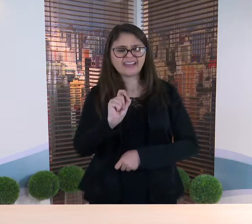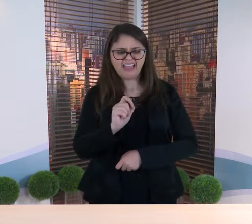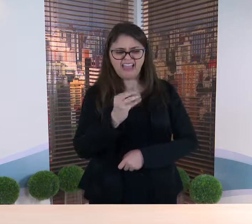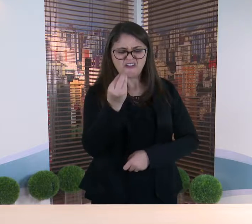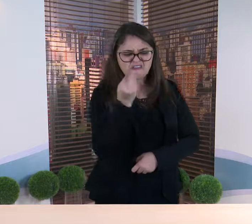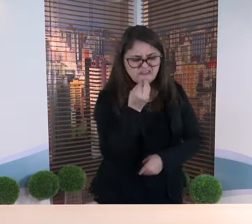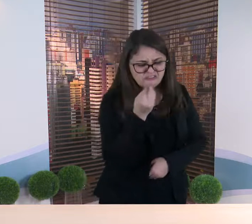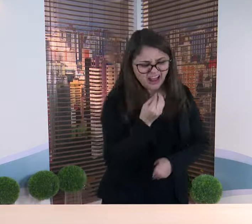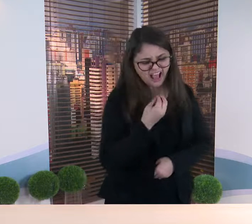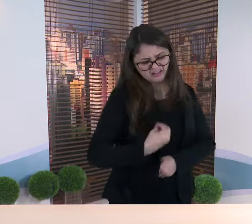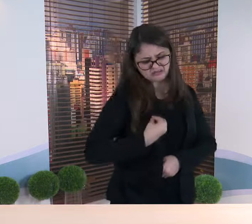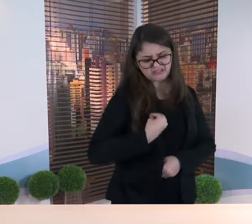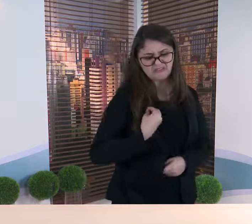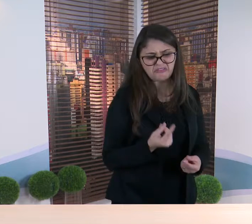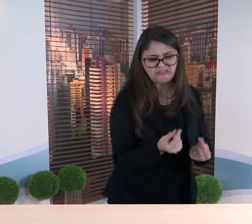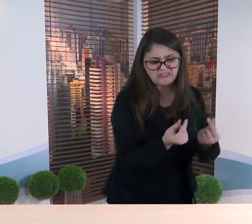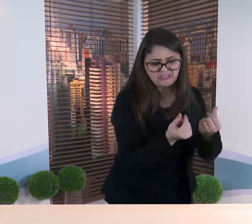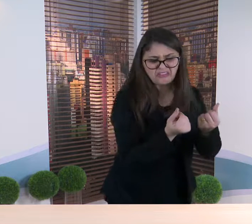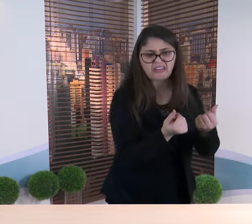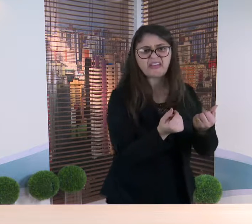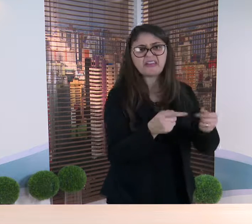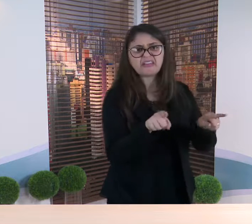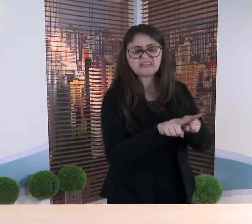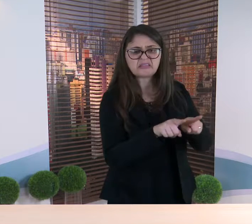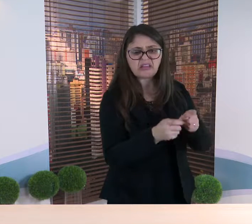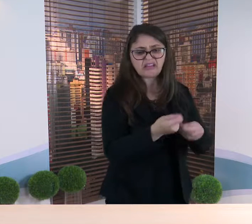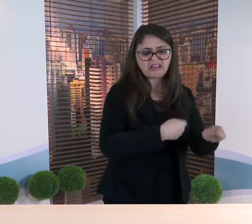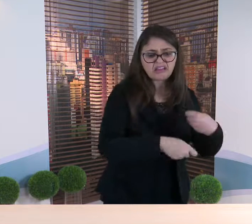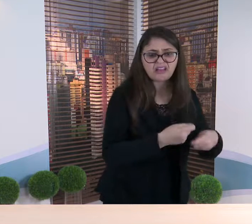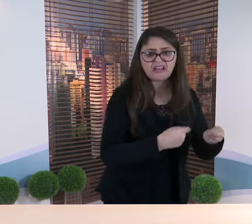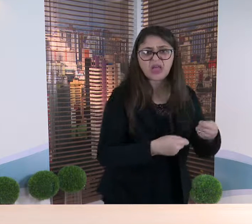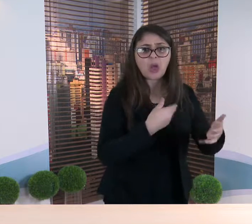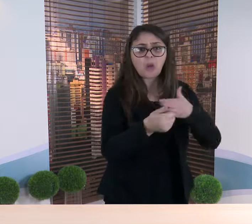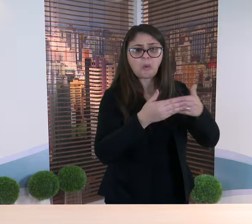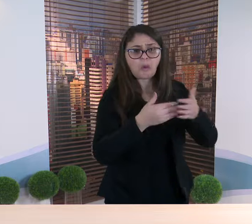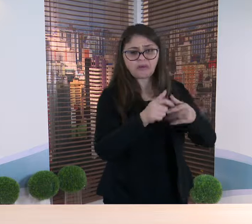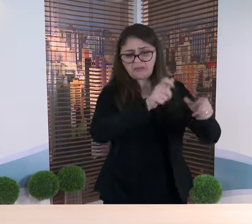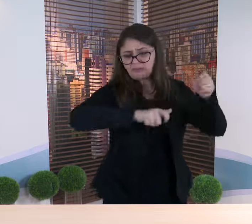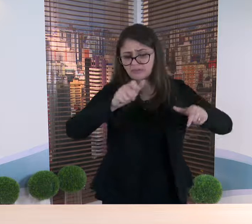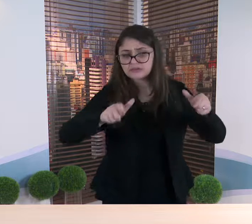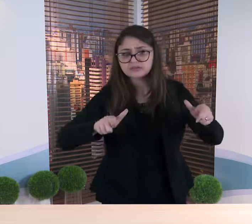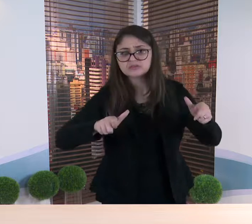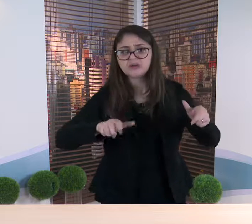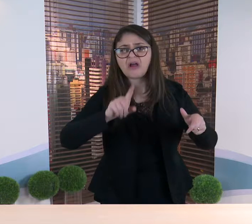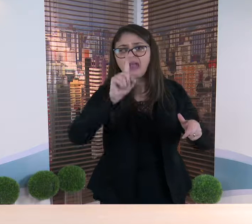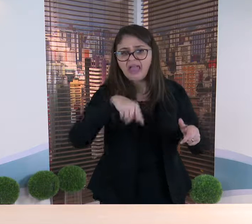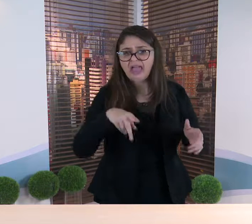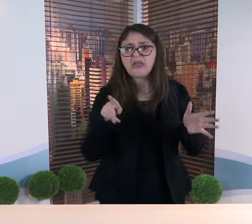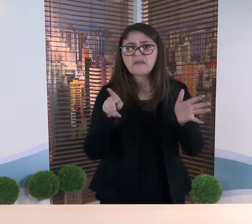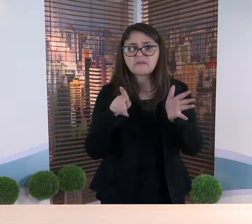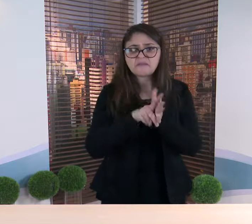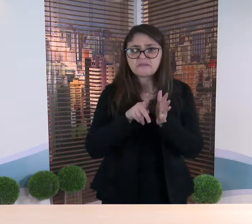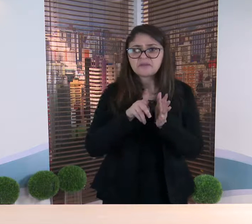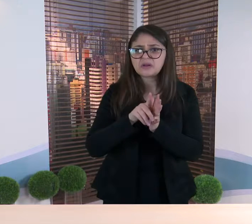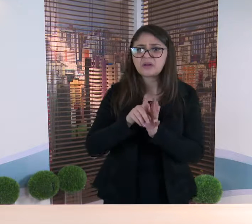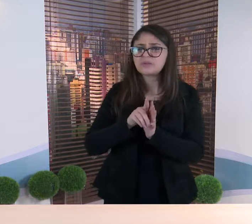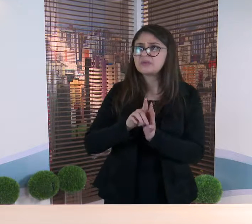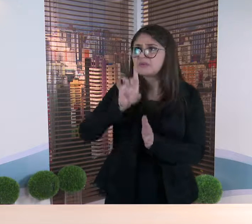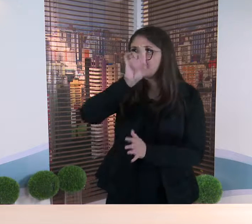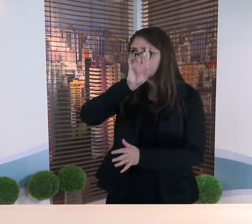fracasso na vida financeira ou econômica, como querem alguns, sejam fruto de uma ação